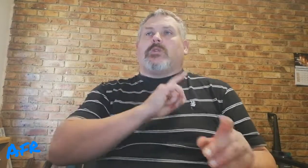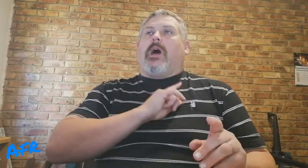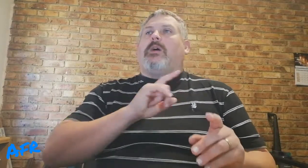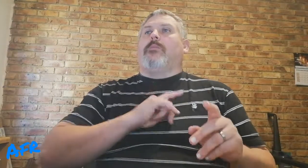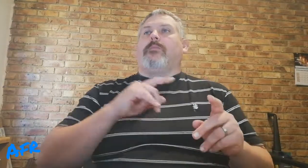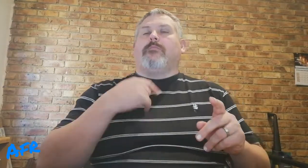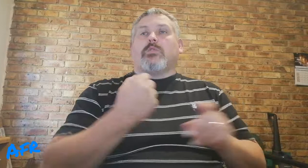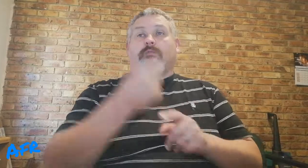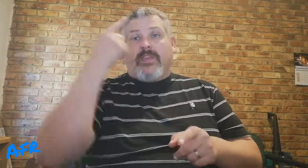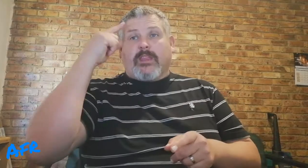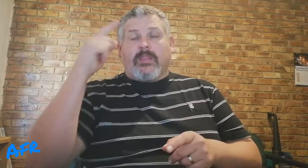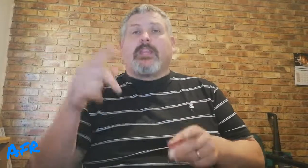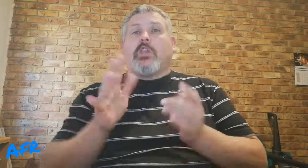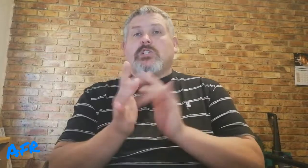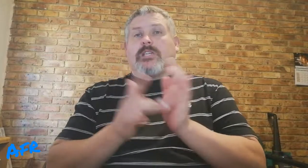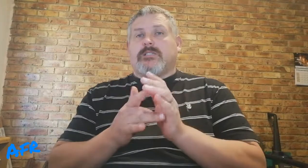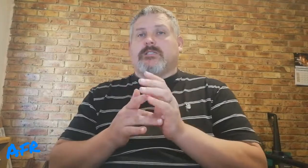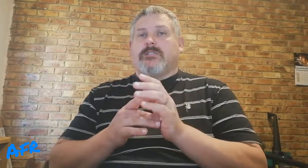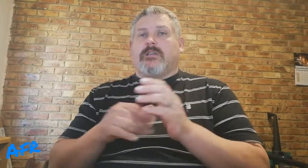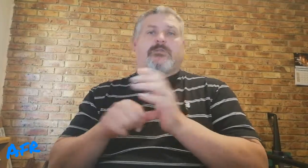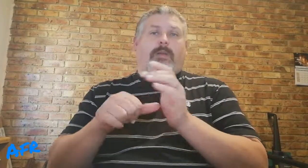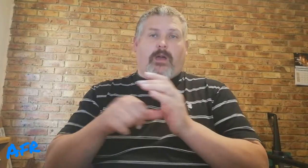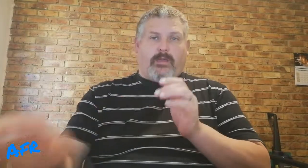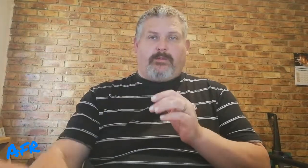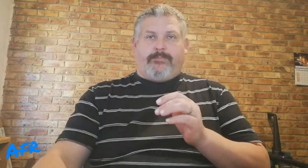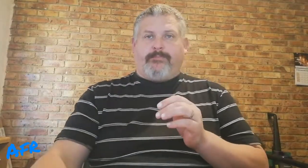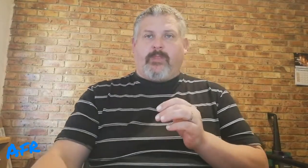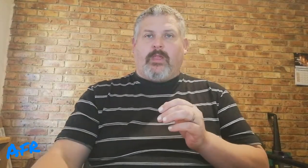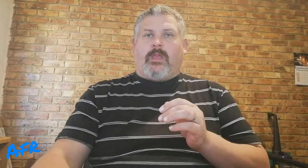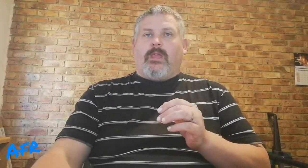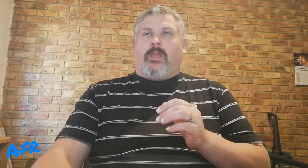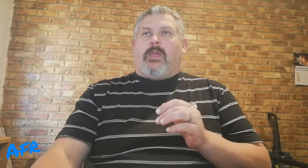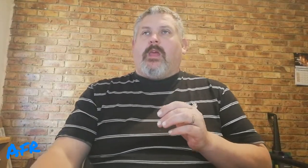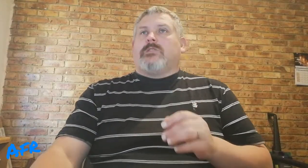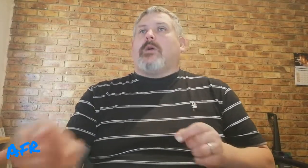So daarom moet ons weet, dat Jesus is belangrik. So,